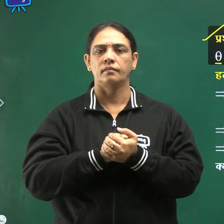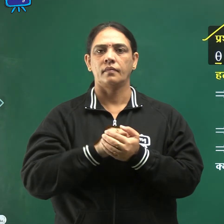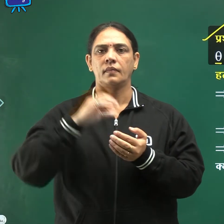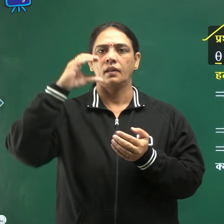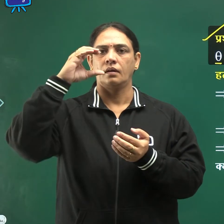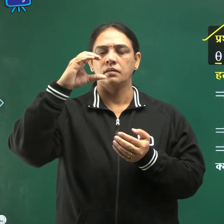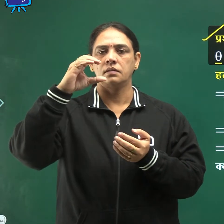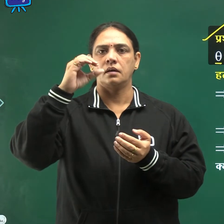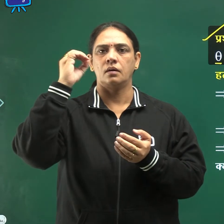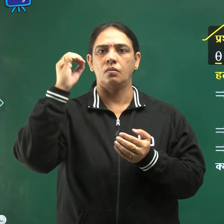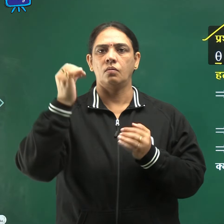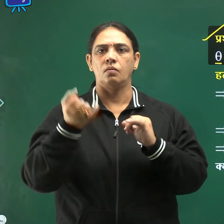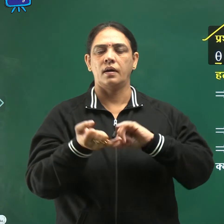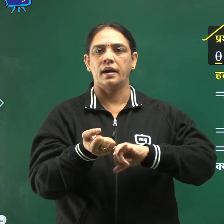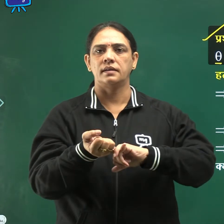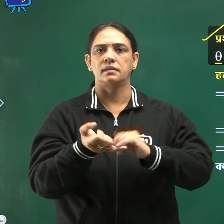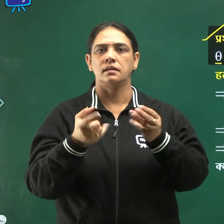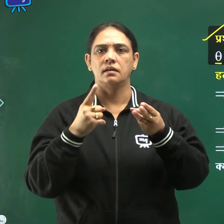cosec स्क्वायर थीटा को